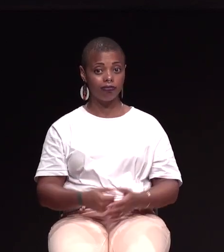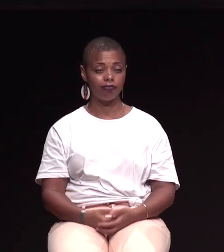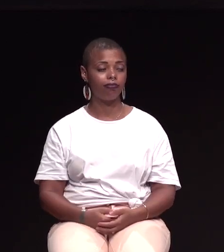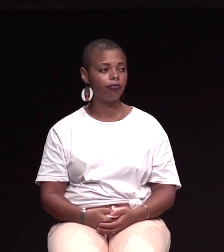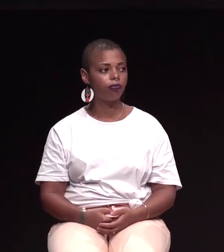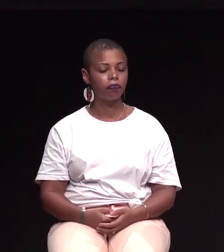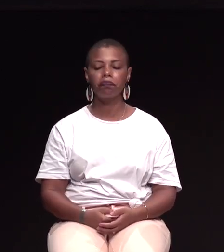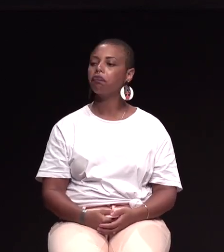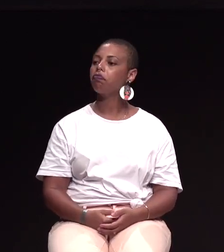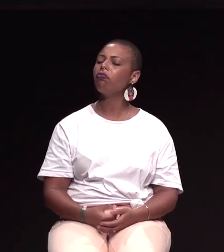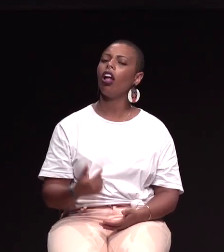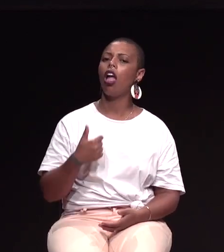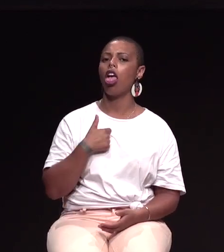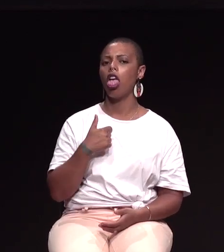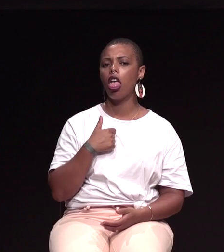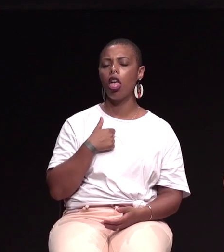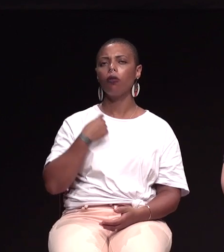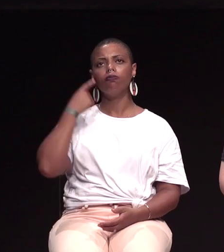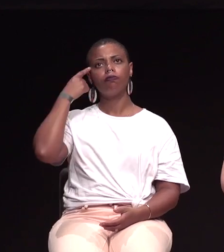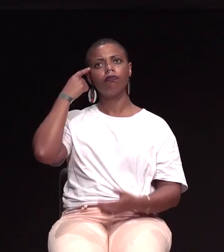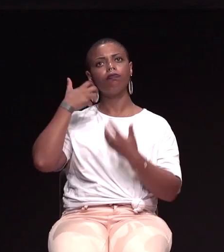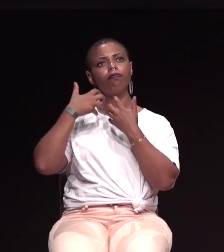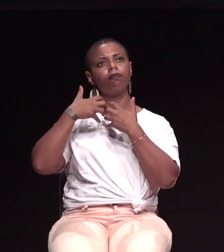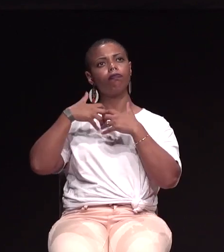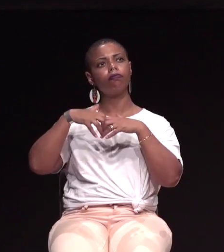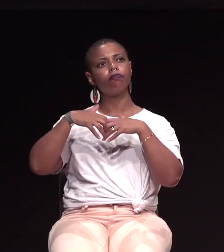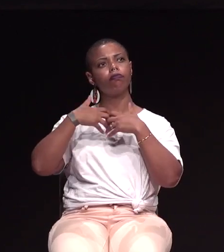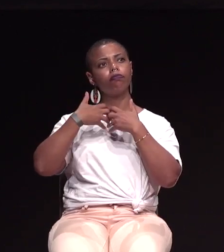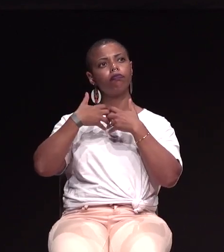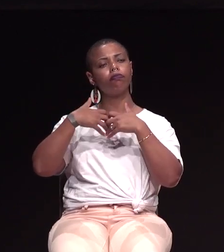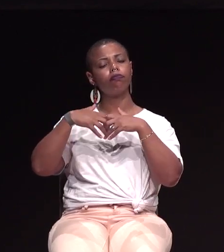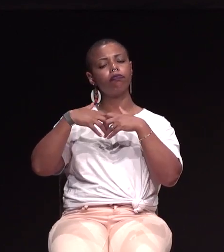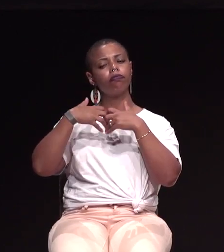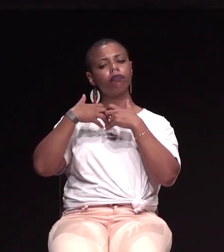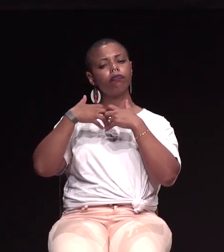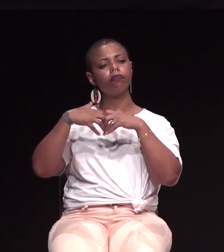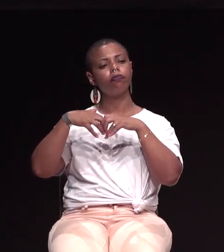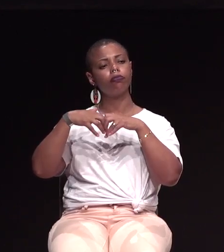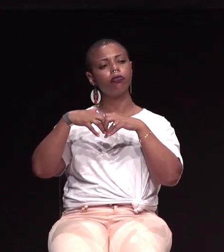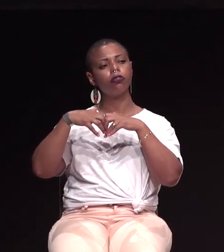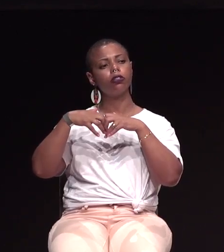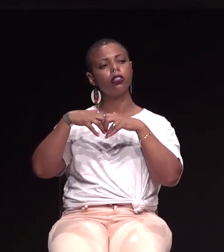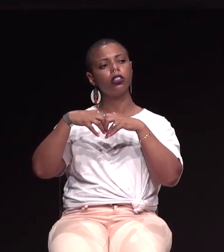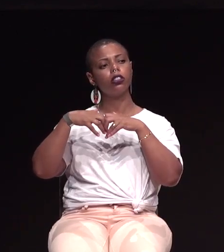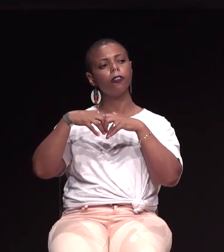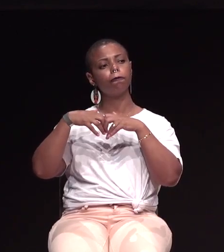Eu fico pensando sempre que a questão da